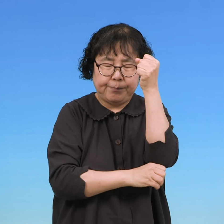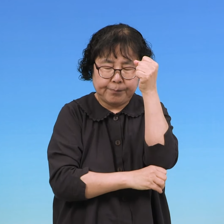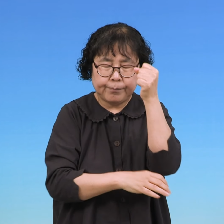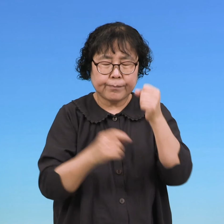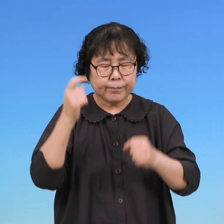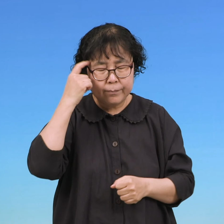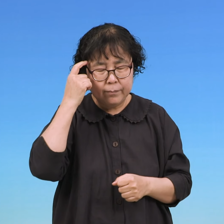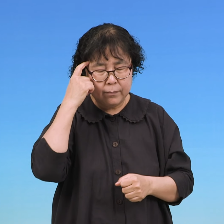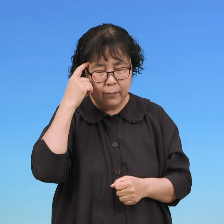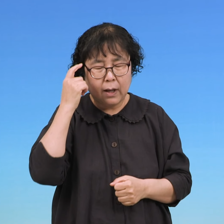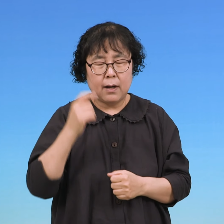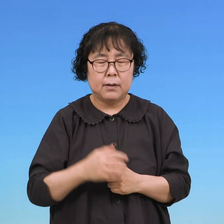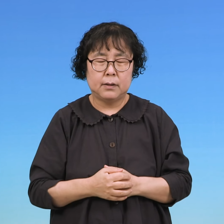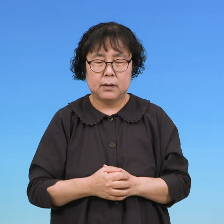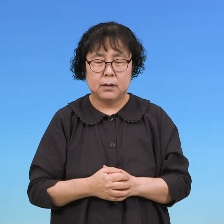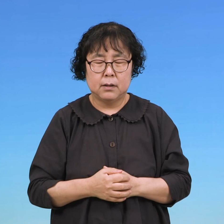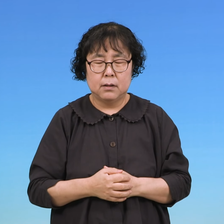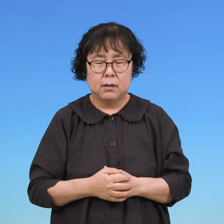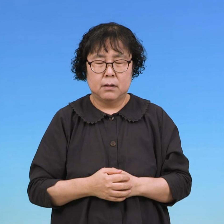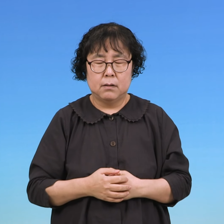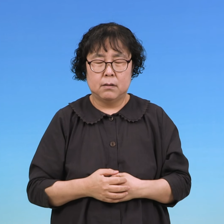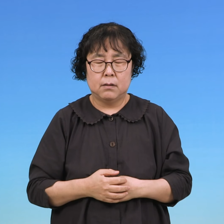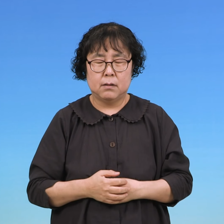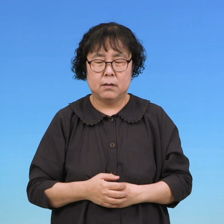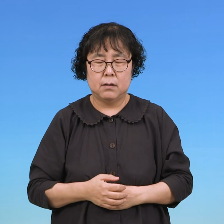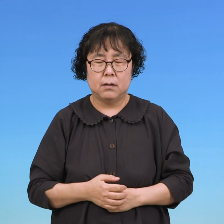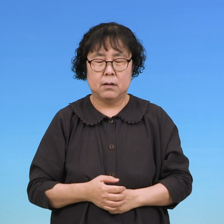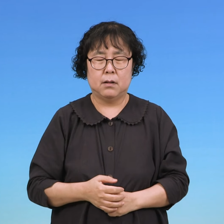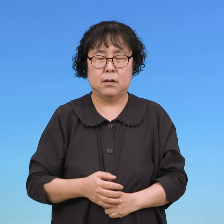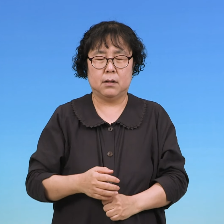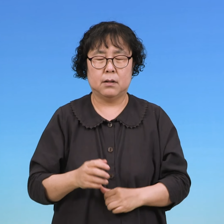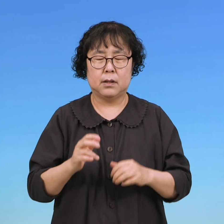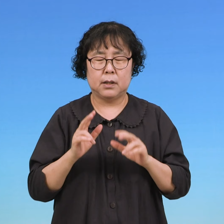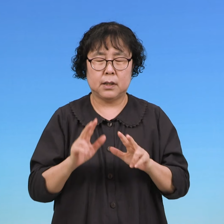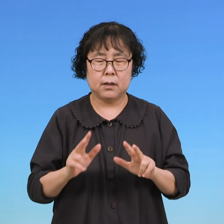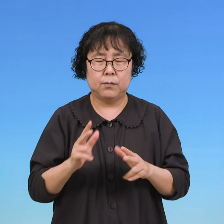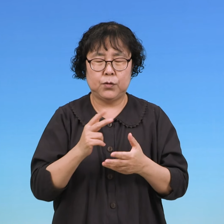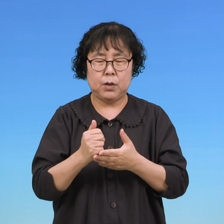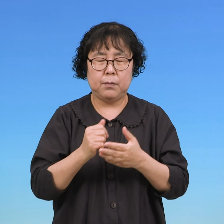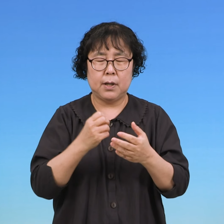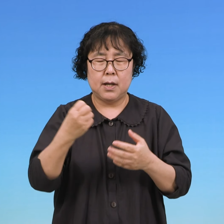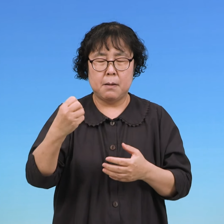되는 것만아 하나님 아직을 선을발라라 주님 말씀하여 주신 데에